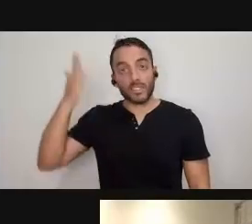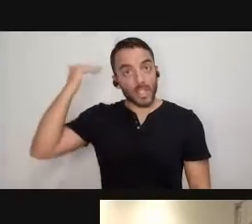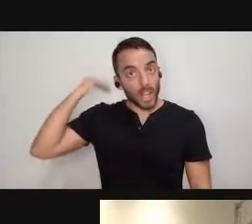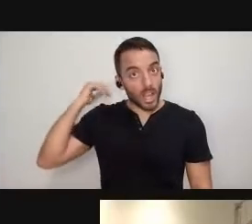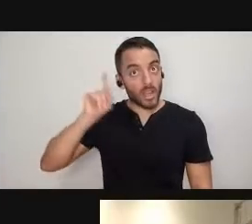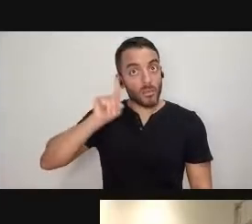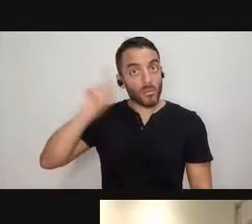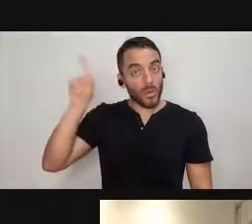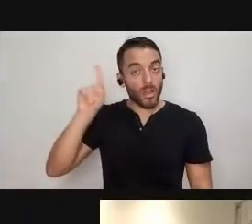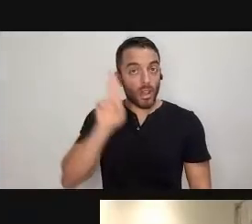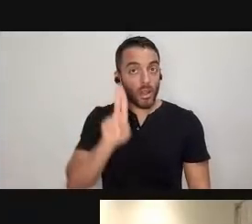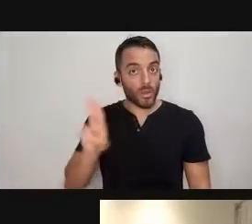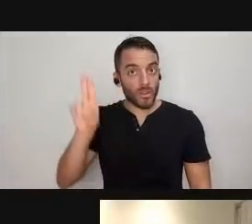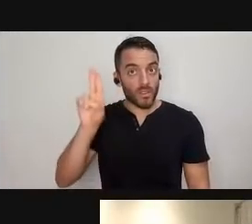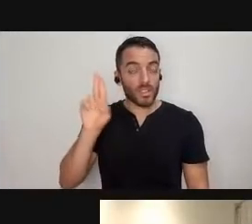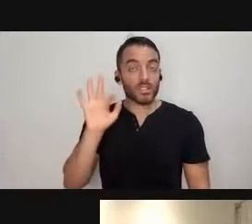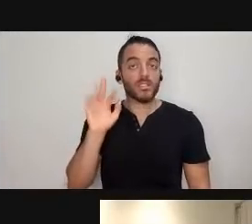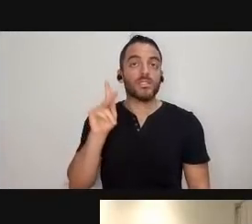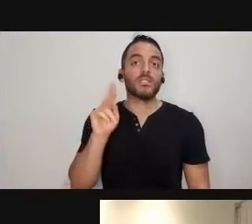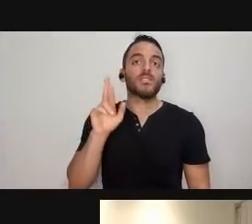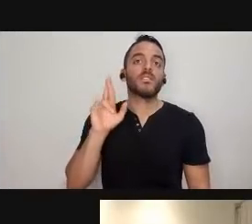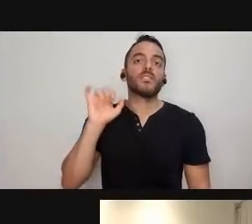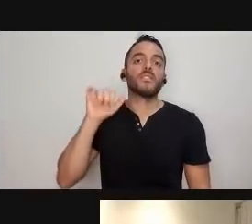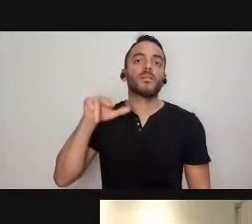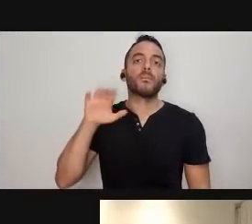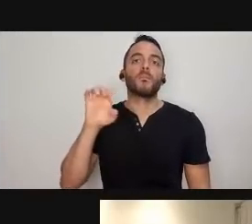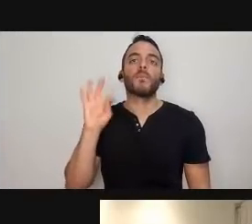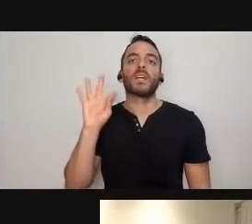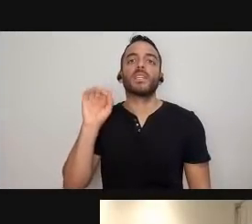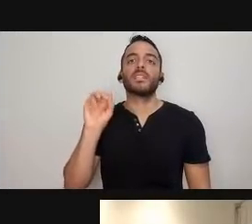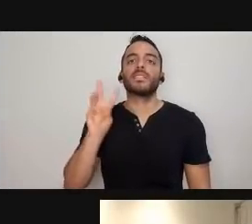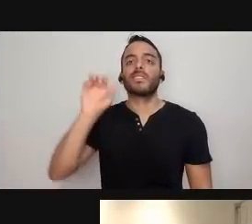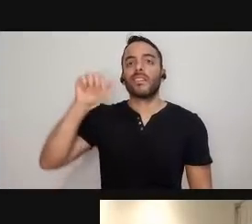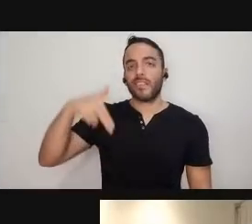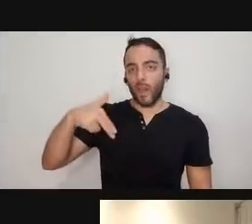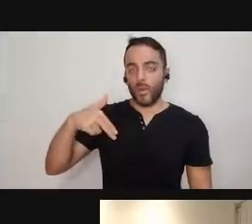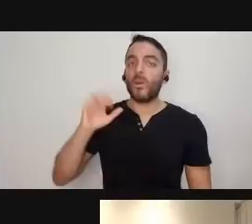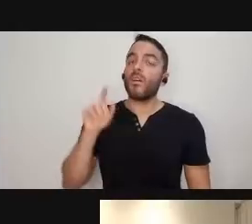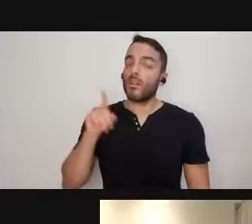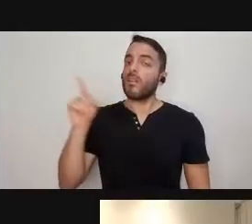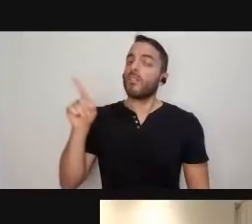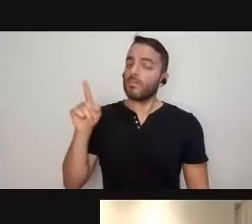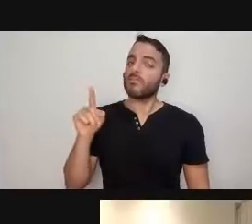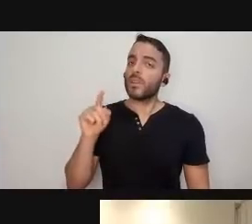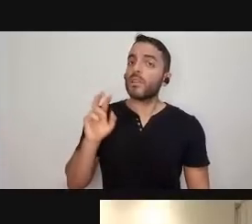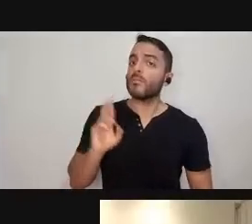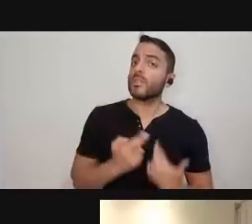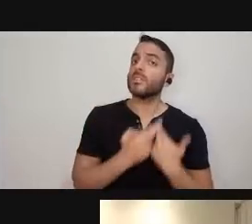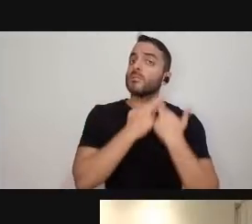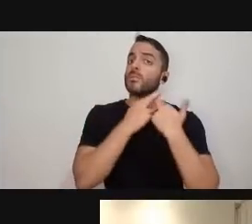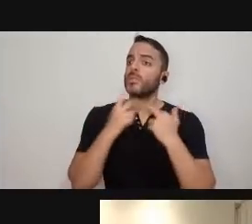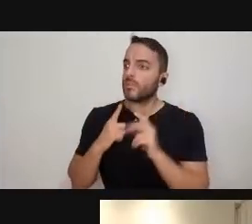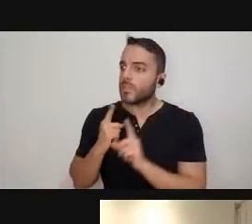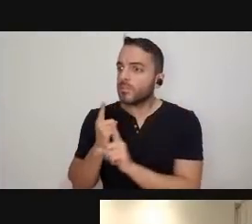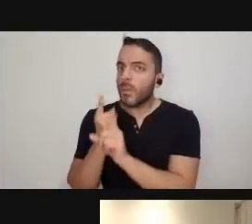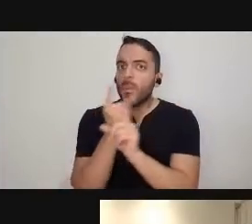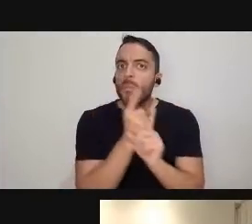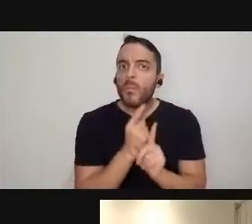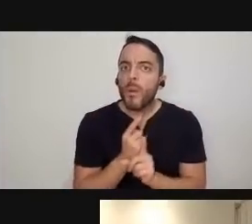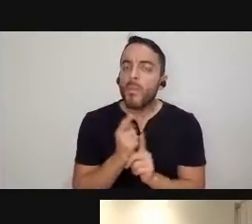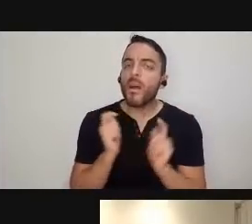Universidade de Princeton, enfim, responsável por grandes descobertas também nesse